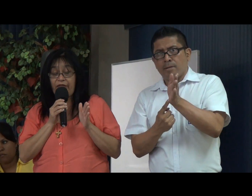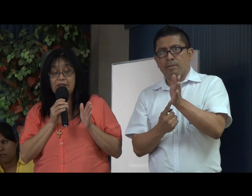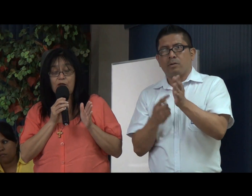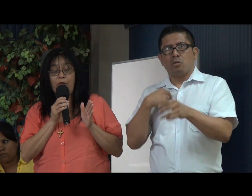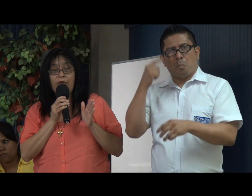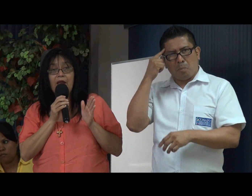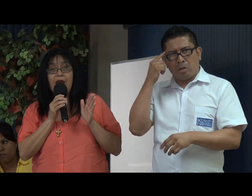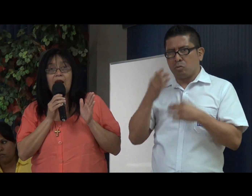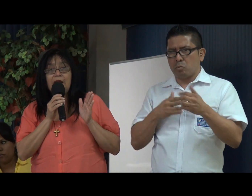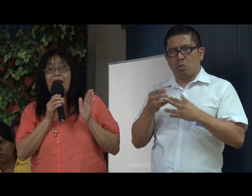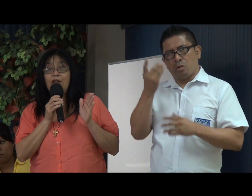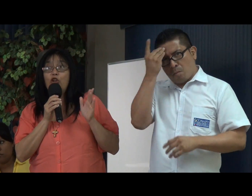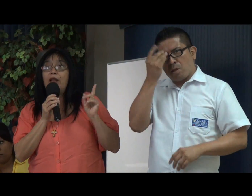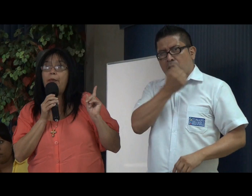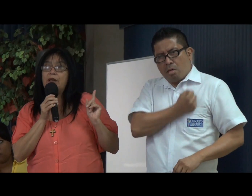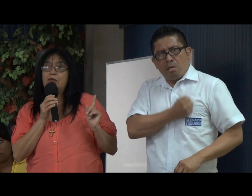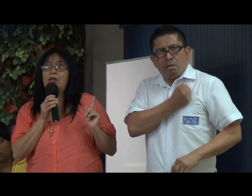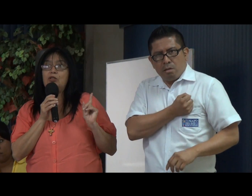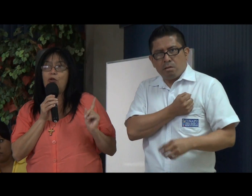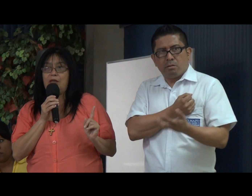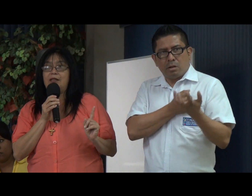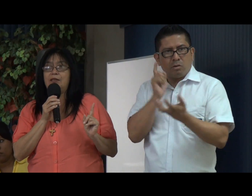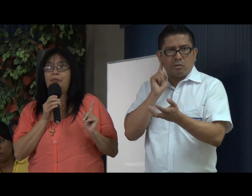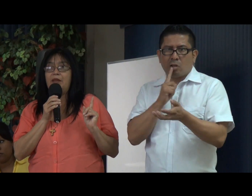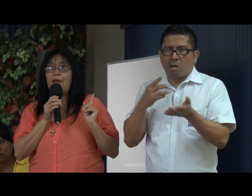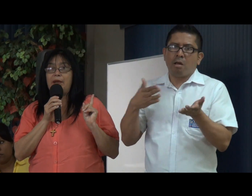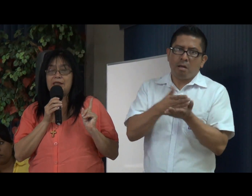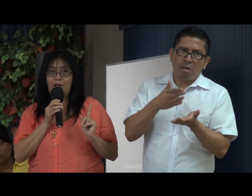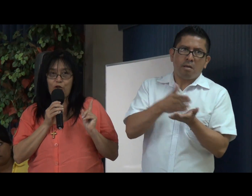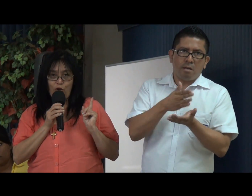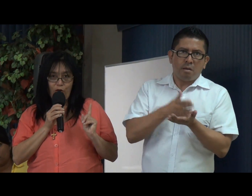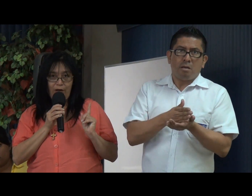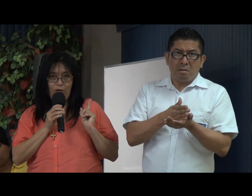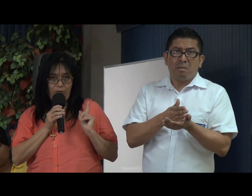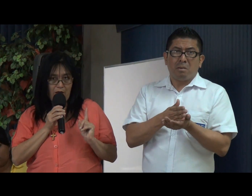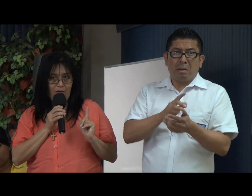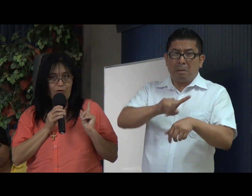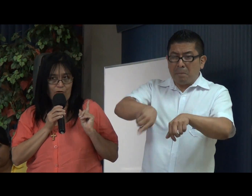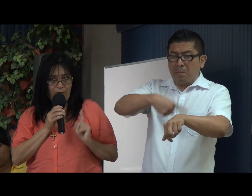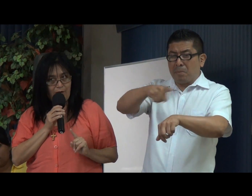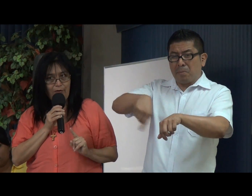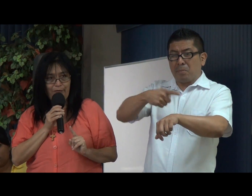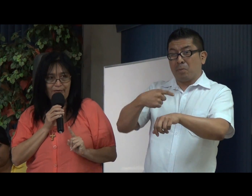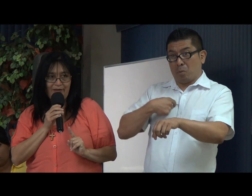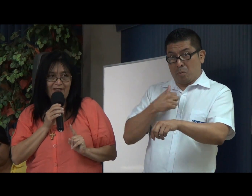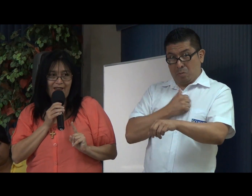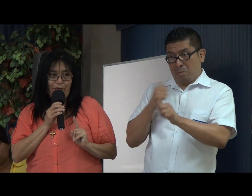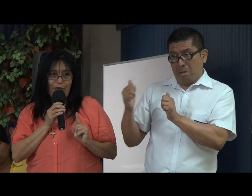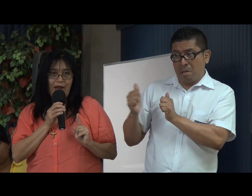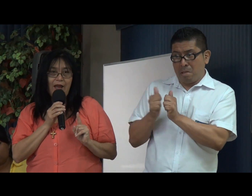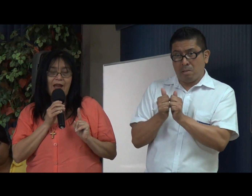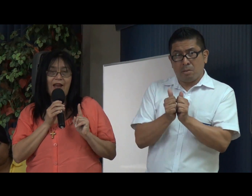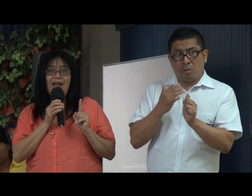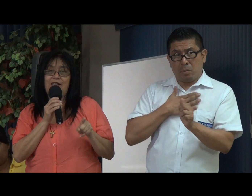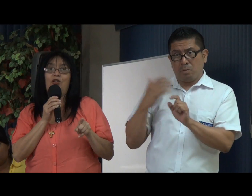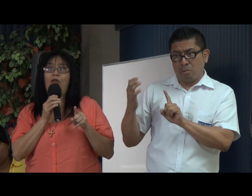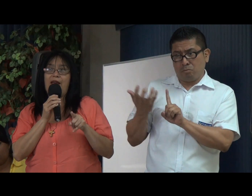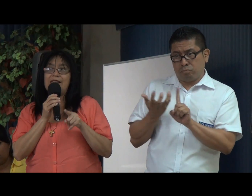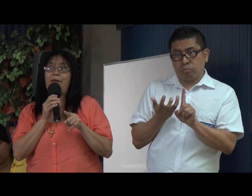sacrificio, tanto de las personas sordas, de pasar todo el domingo conmigo, fue el éxito de esas